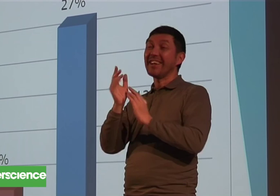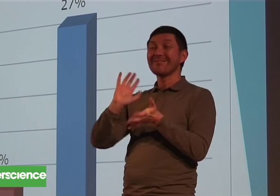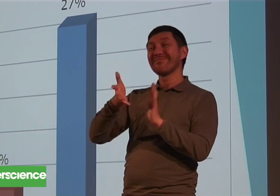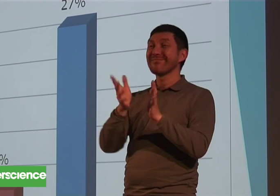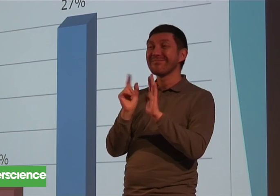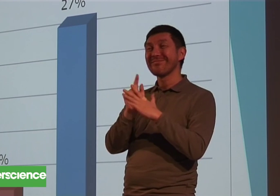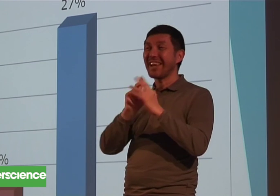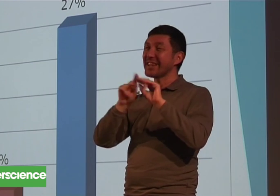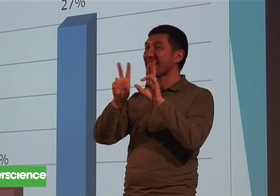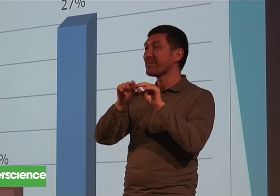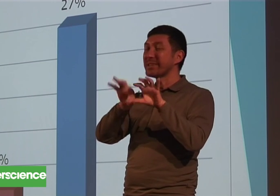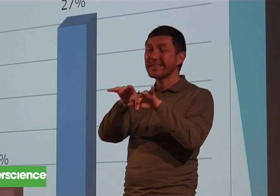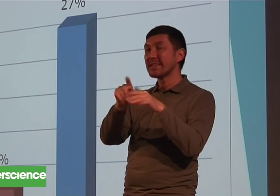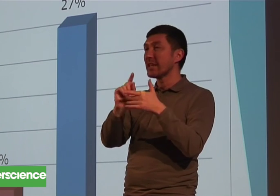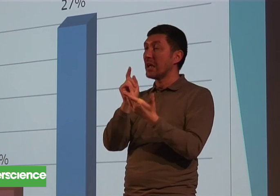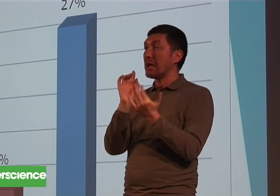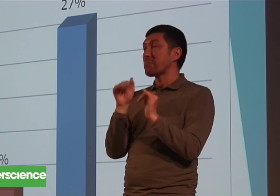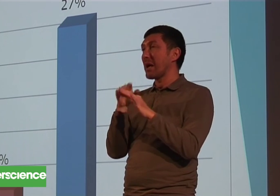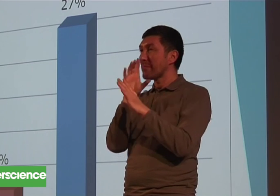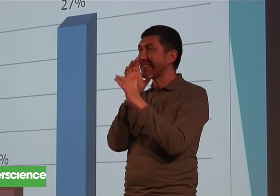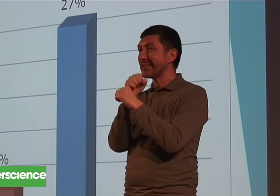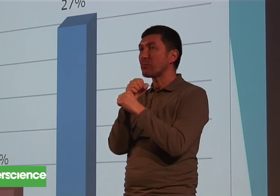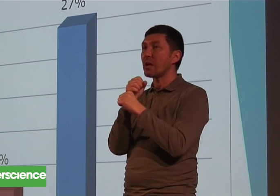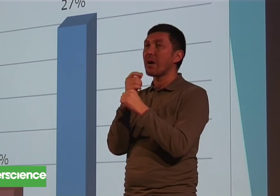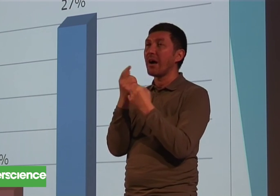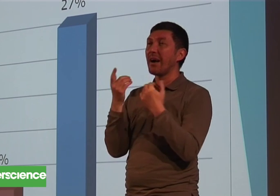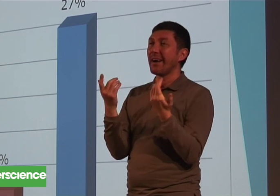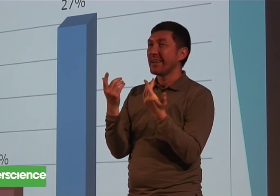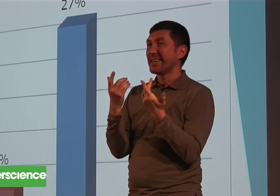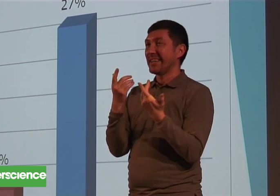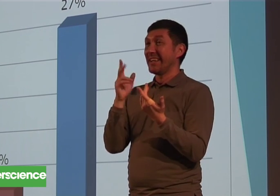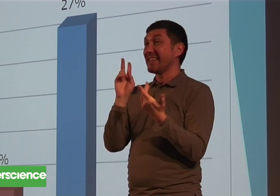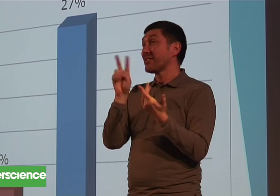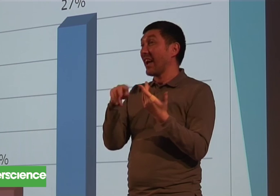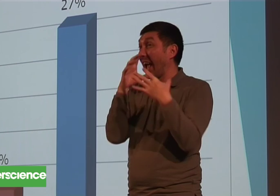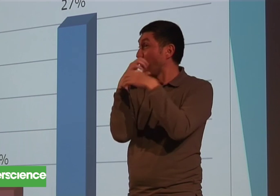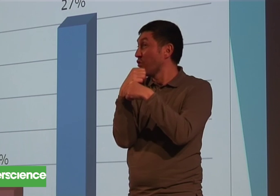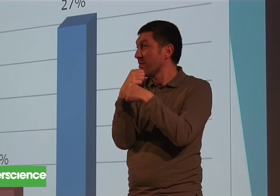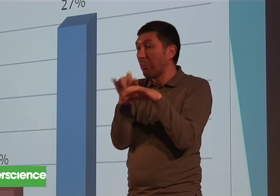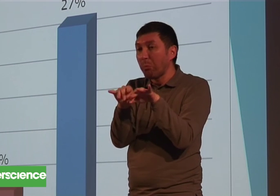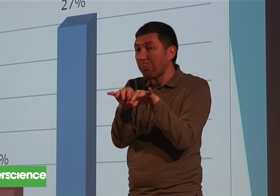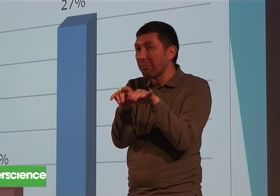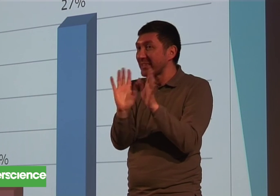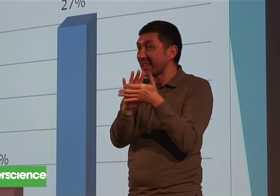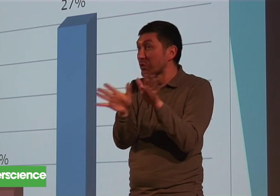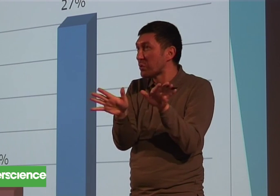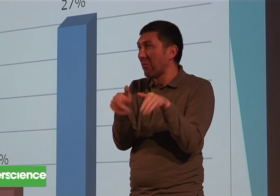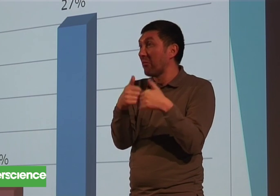vont, par l'anonymat et la confidentialité que confèrent les enquêtes sur Internet, vont un petit peu améliorer en quelque sorte